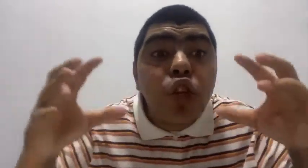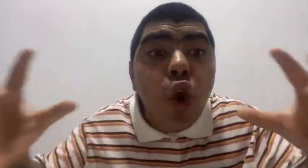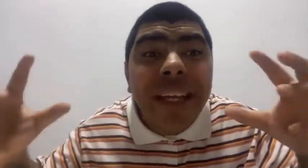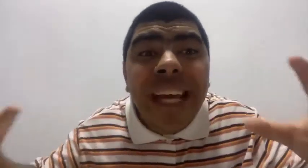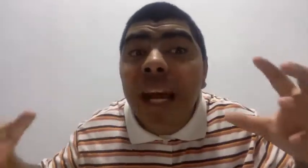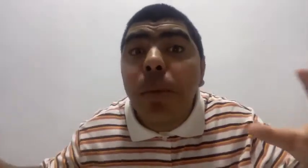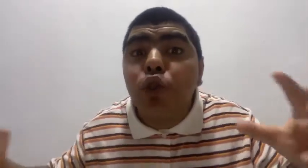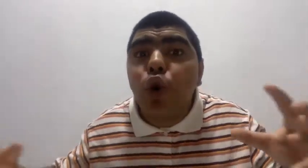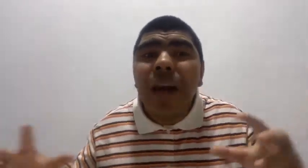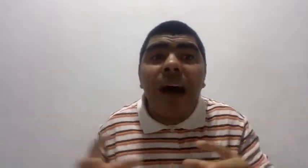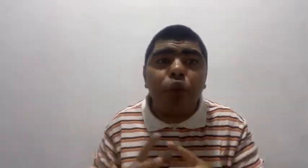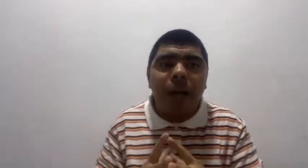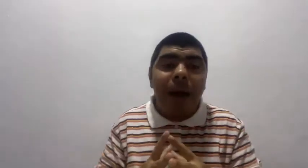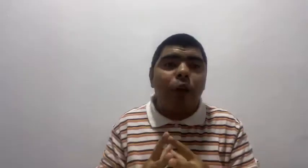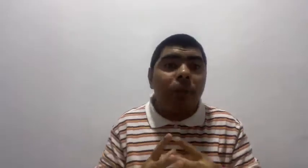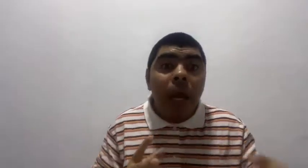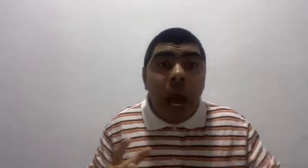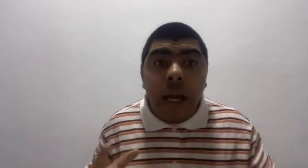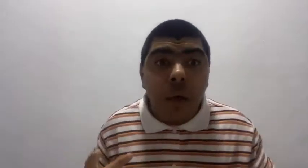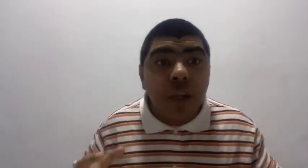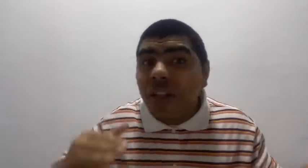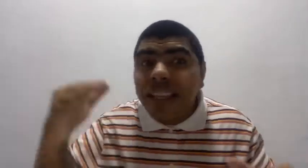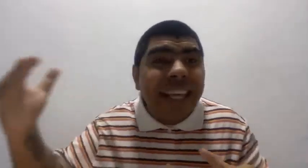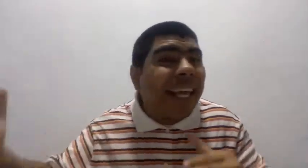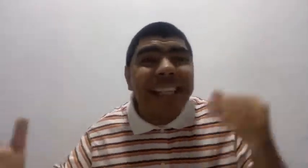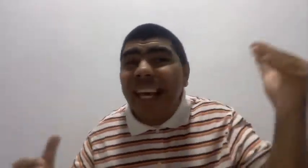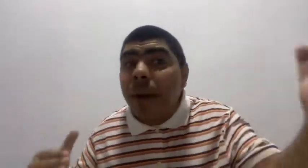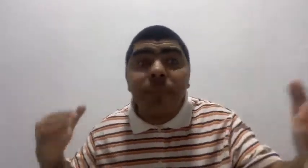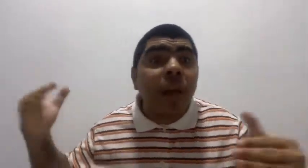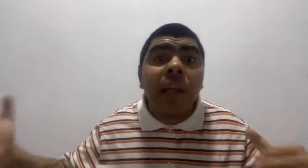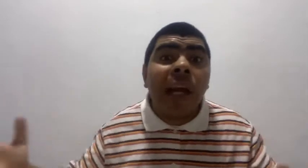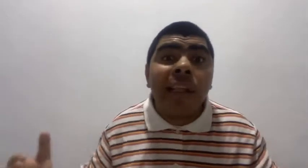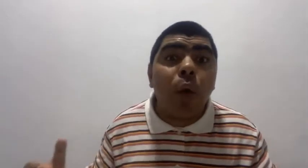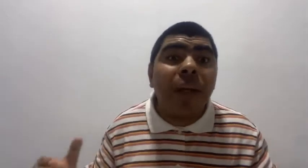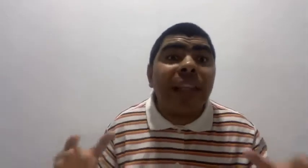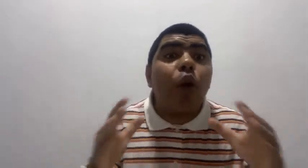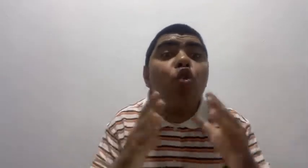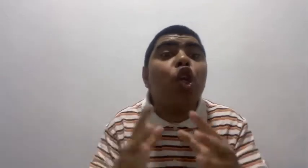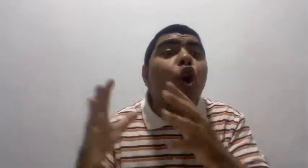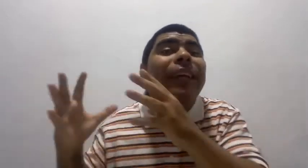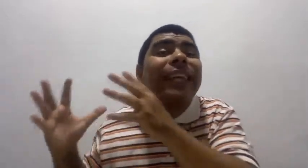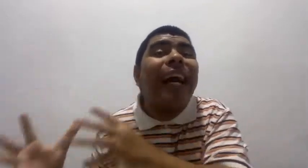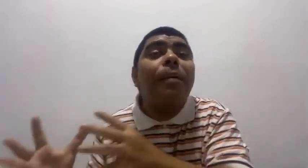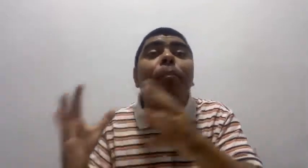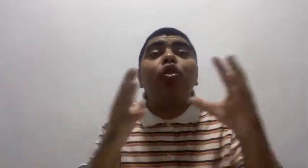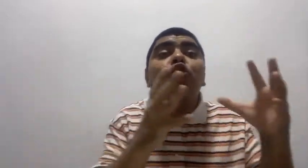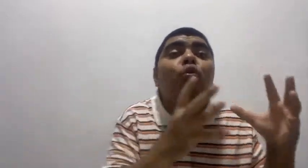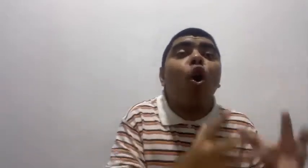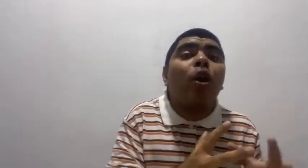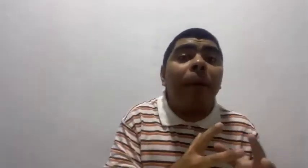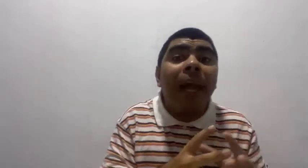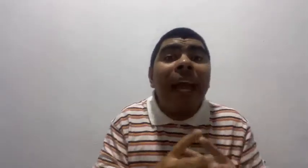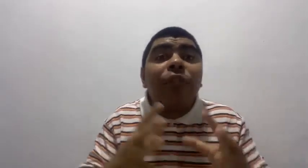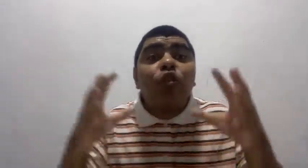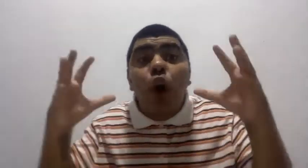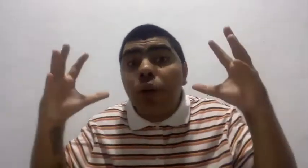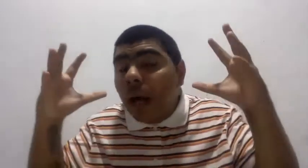que sale por tus labios, hermano? Aleluya. Y si desde que te levantas hasta que te acuestas, lo único que sale por tu boca son,